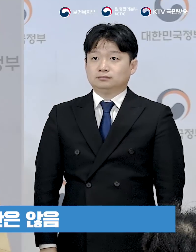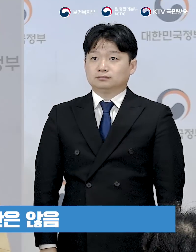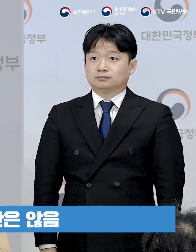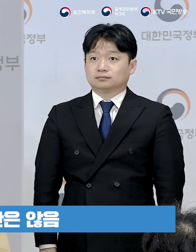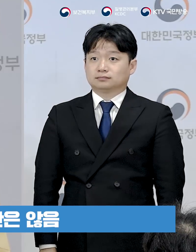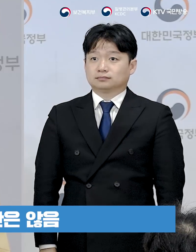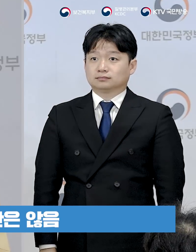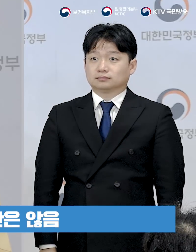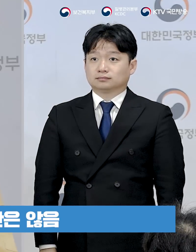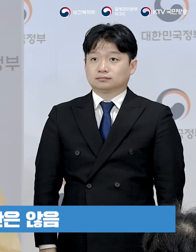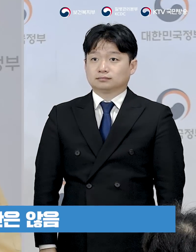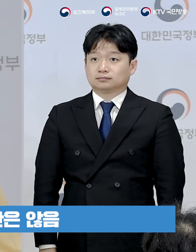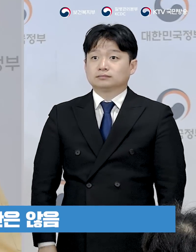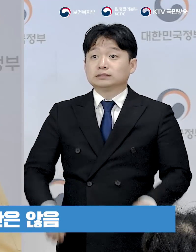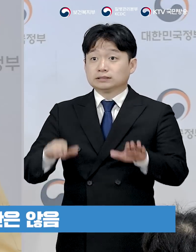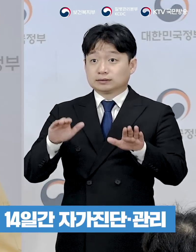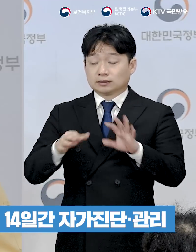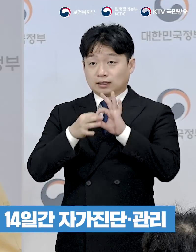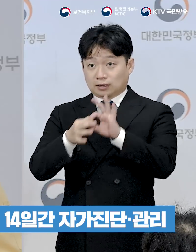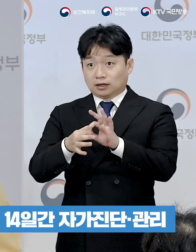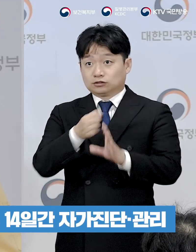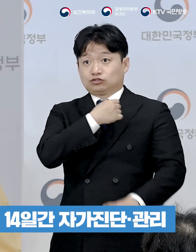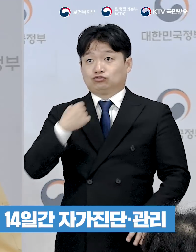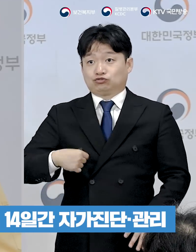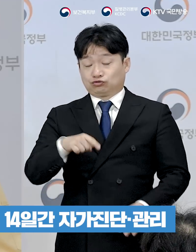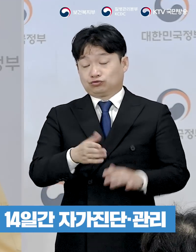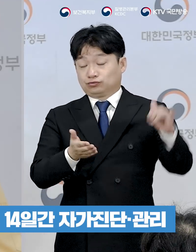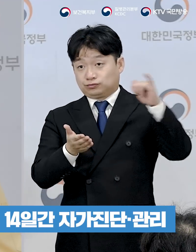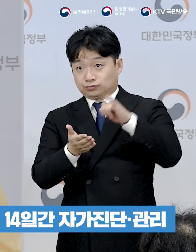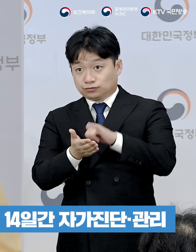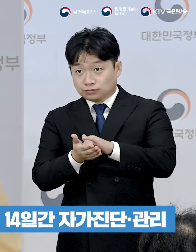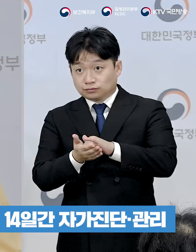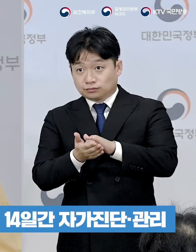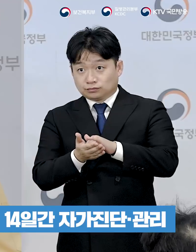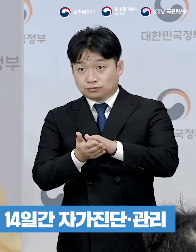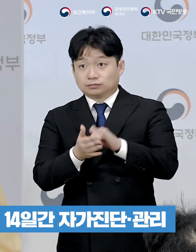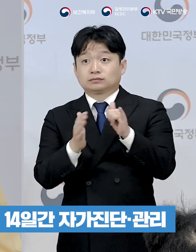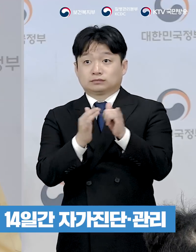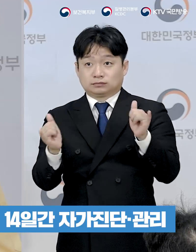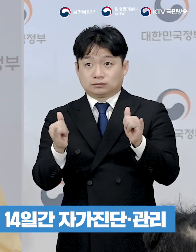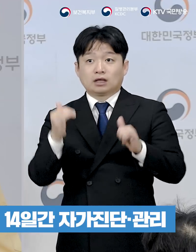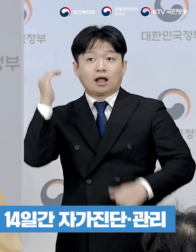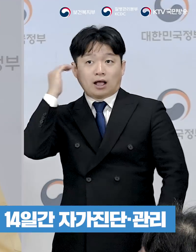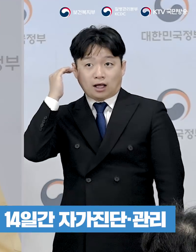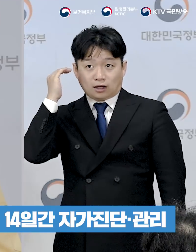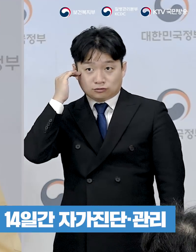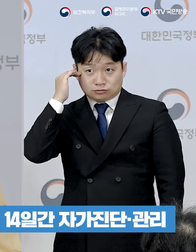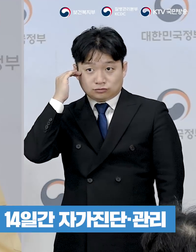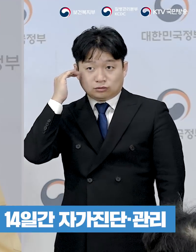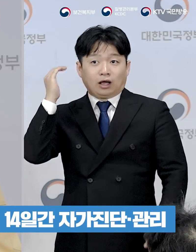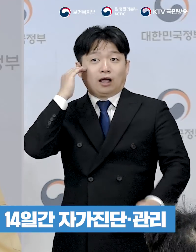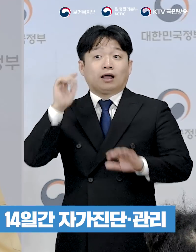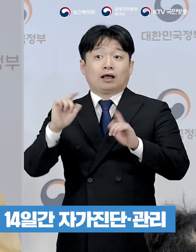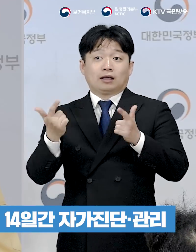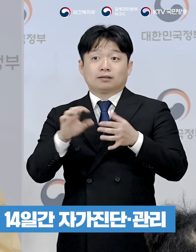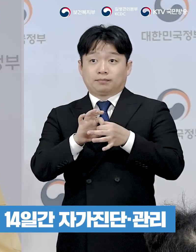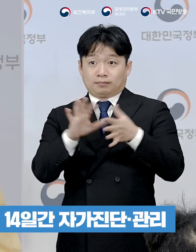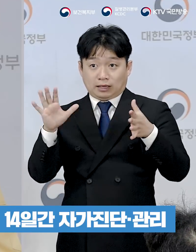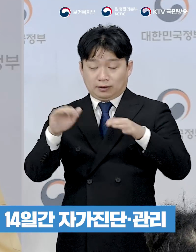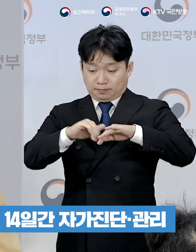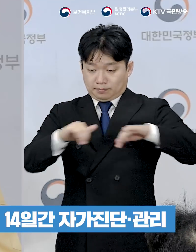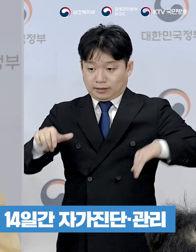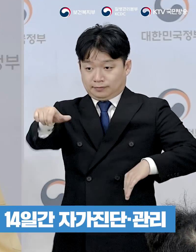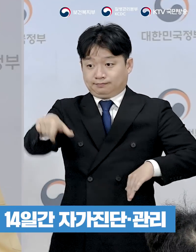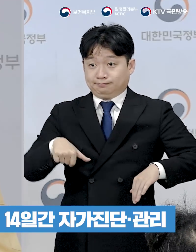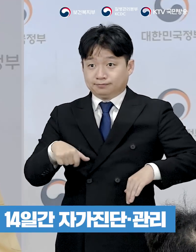것만 아니다 이렇게 생각이 들고요. 그러나 저희들이 여전히 중국에서 들어오는 그 입국자들은